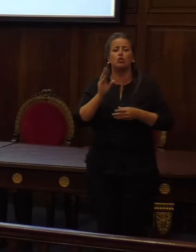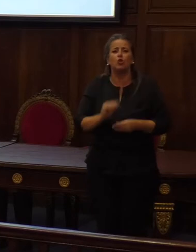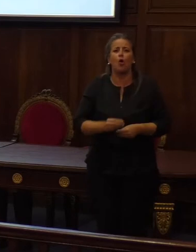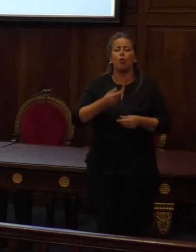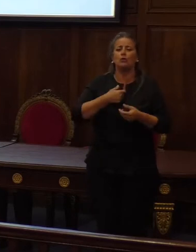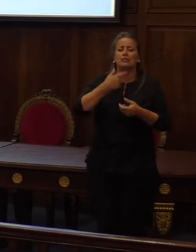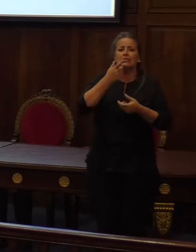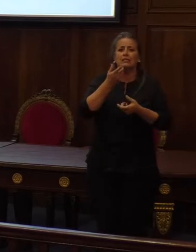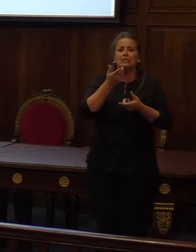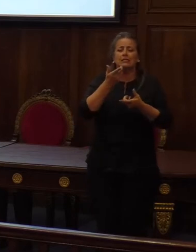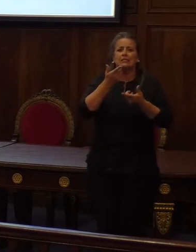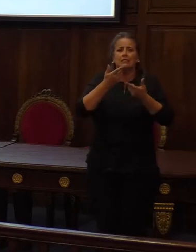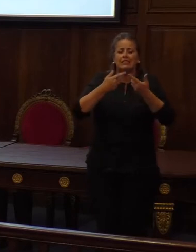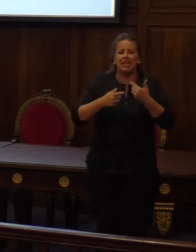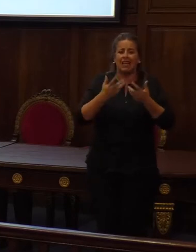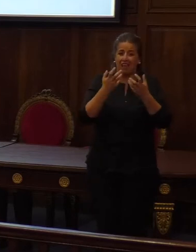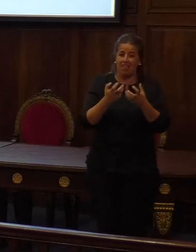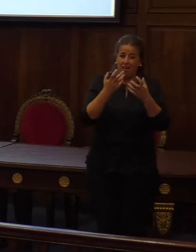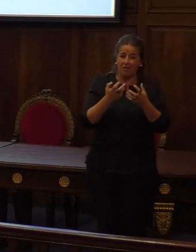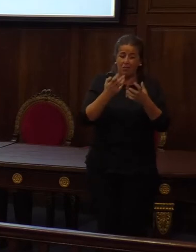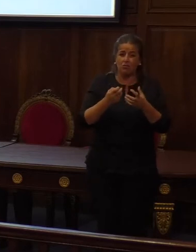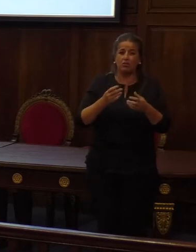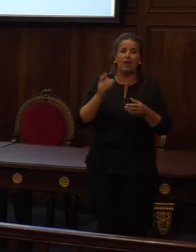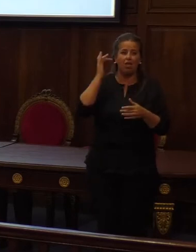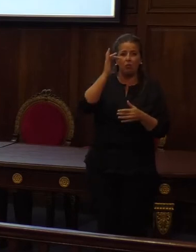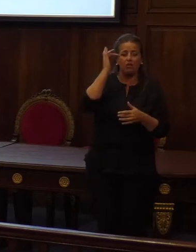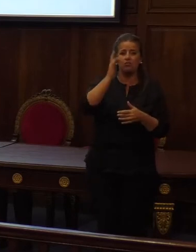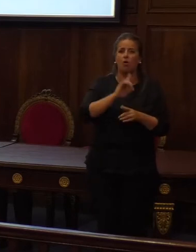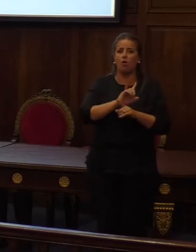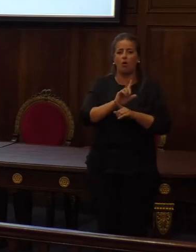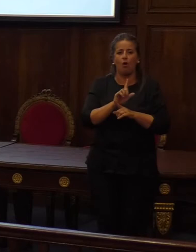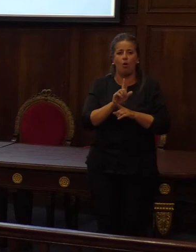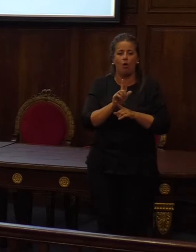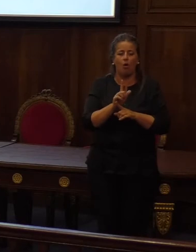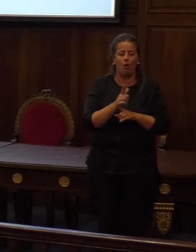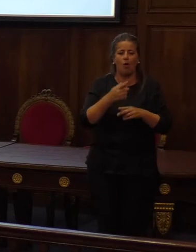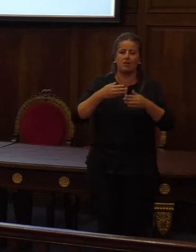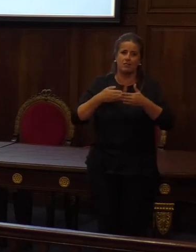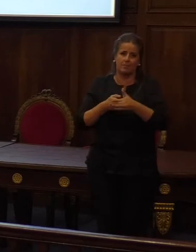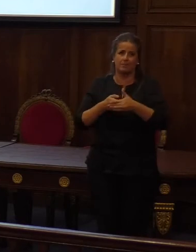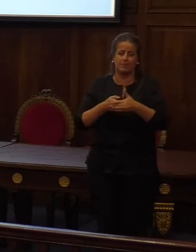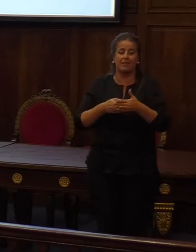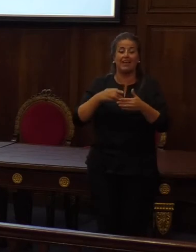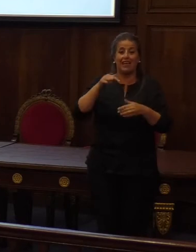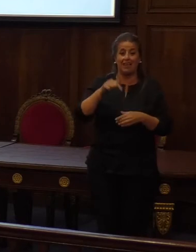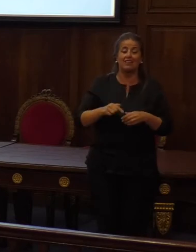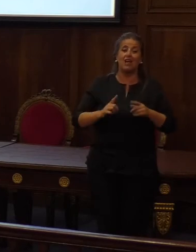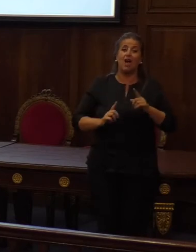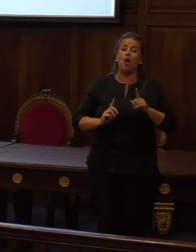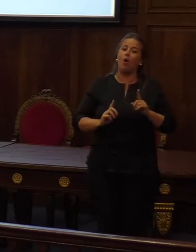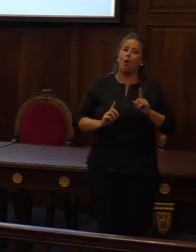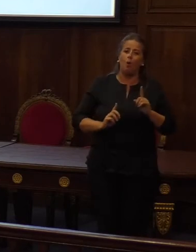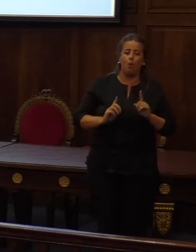queremos garantizar que la educación no tenga restricciones. La Universidad de la República a la